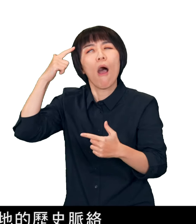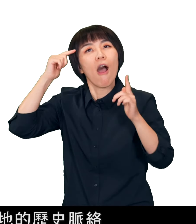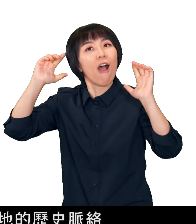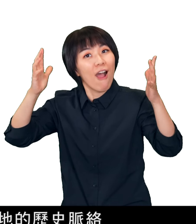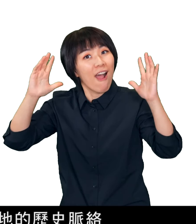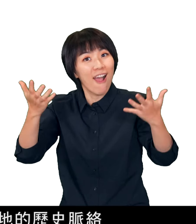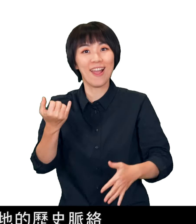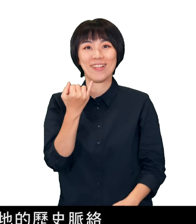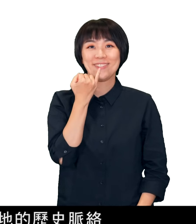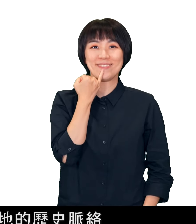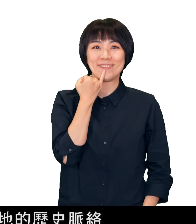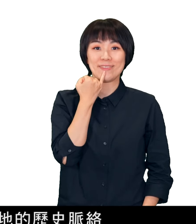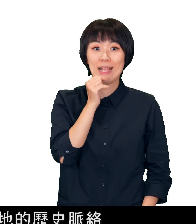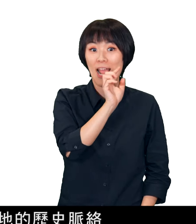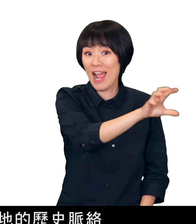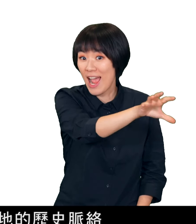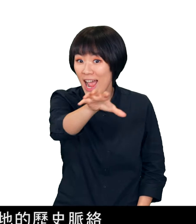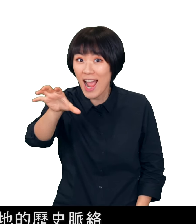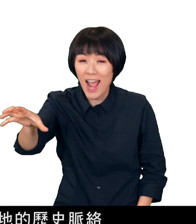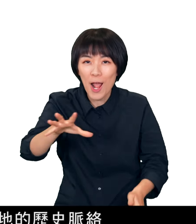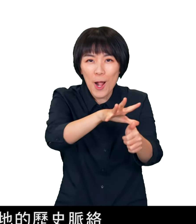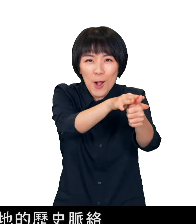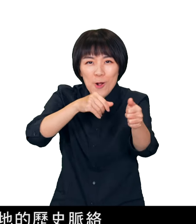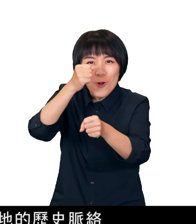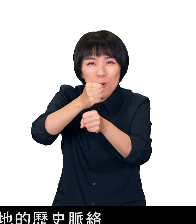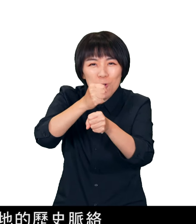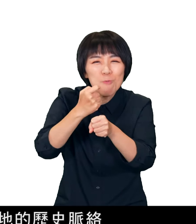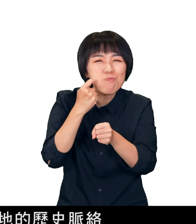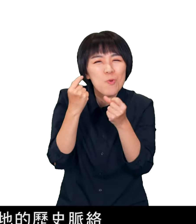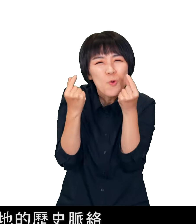湾这片土地的历史脉络。